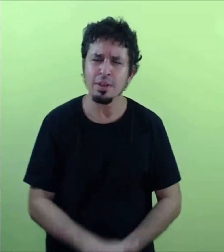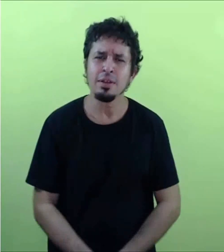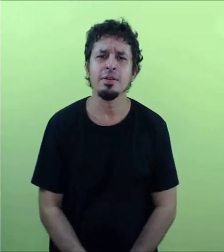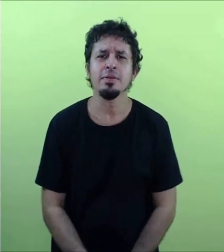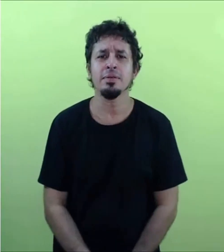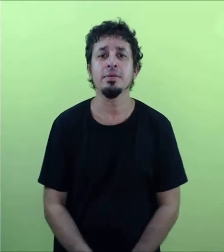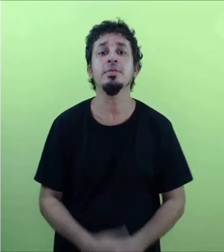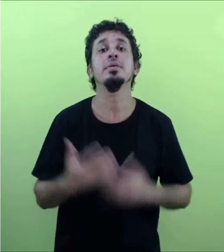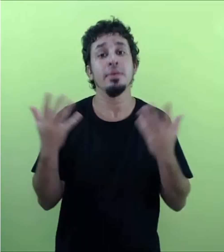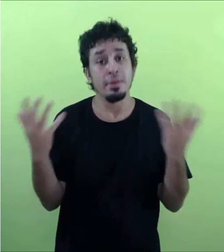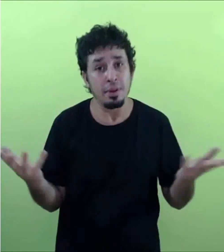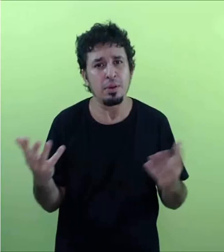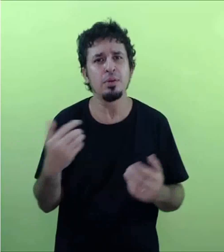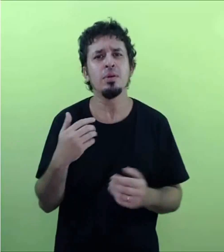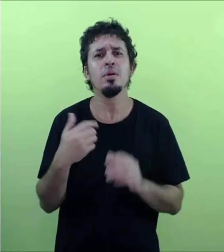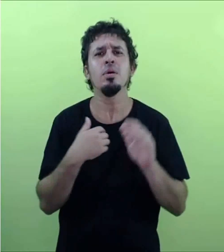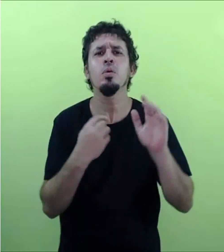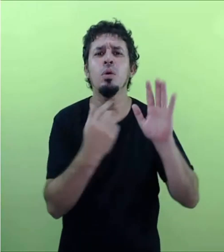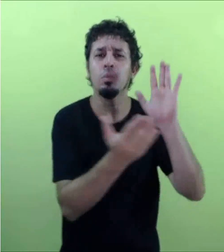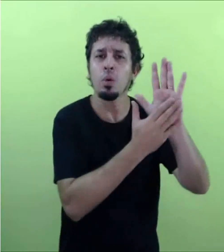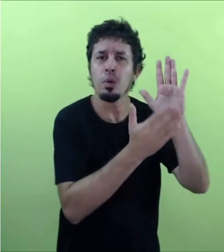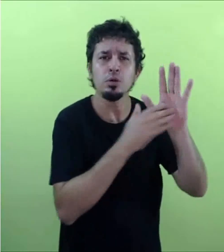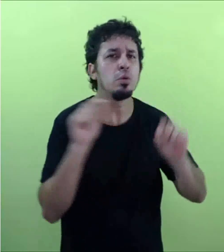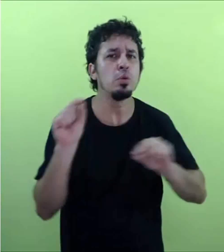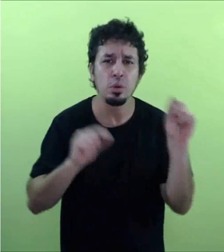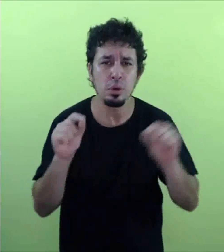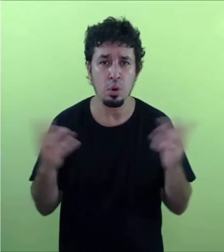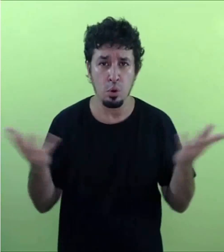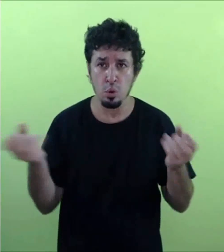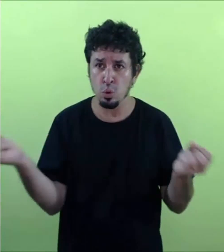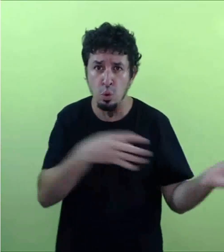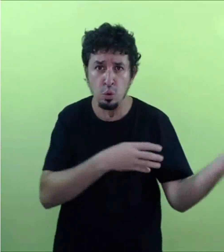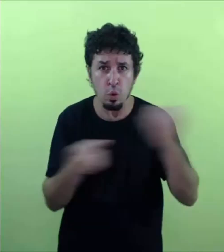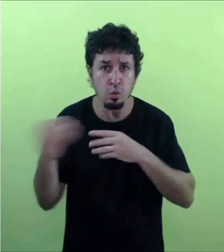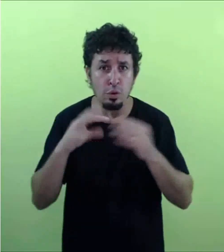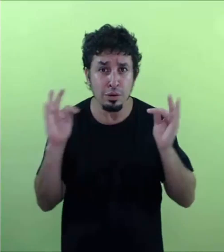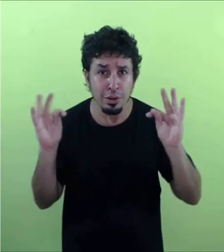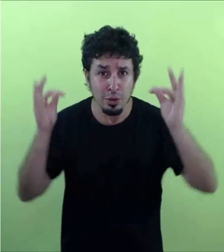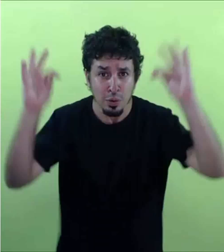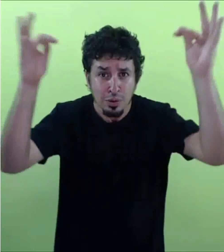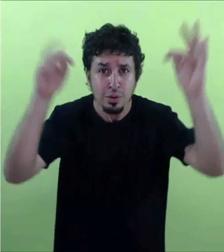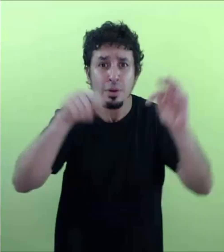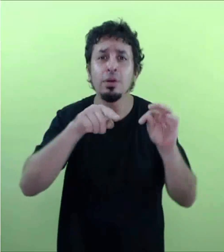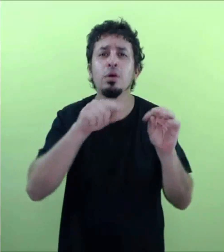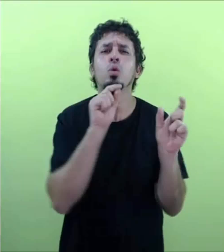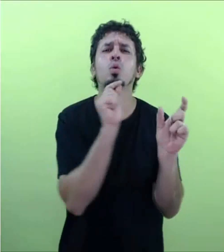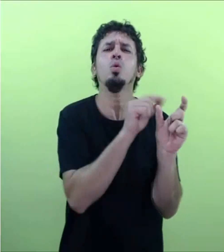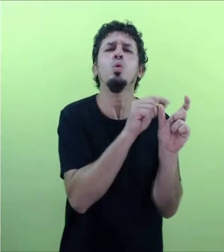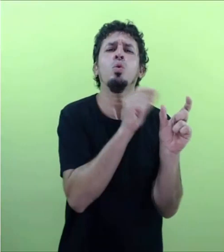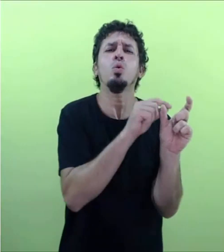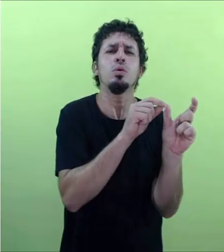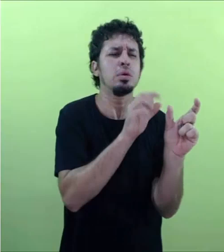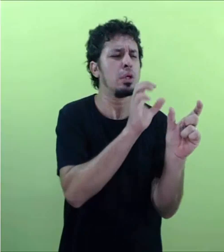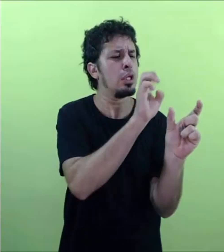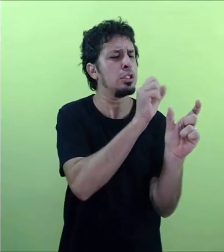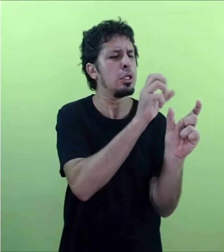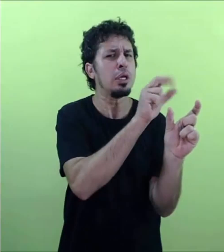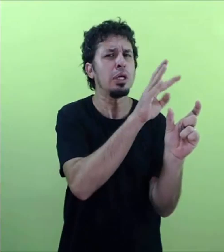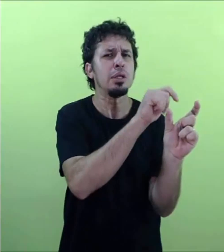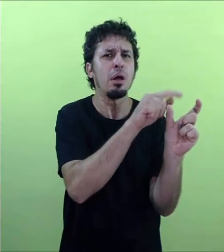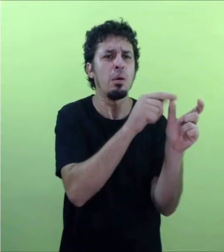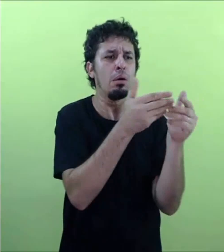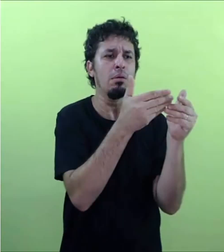Para isso propõe-se que, a partir das inovações tecnológicas, o conceito de escrita seja